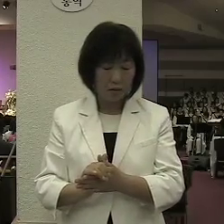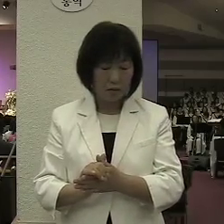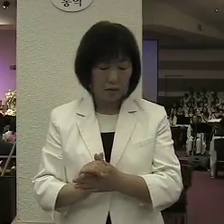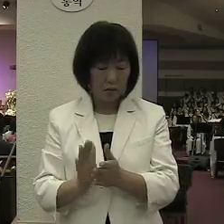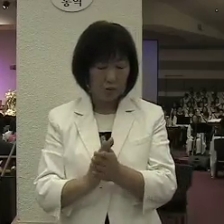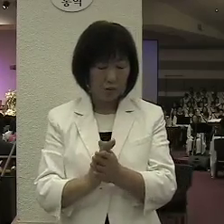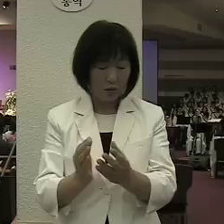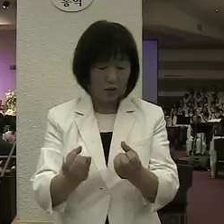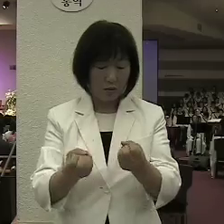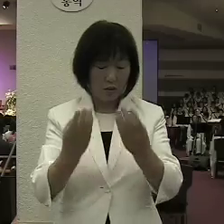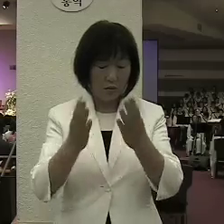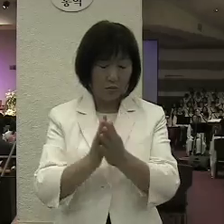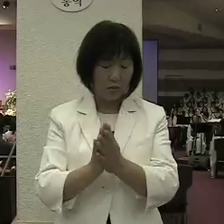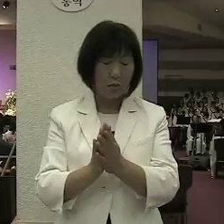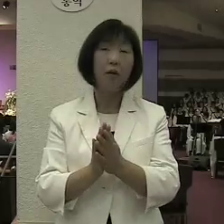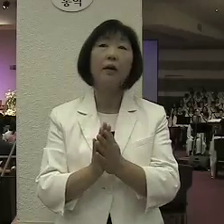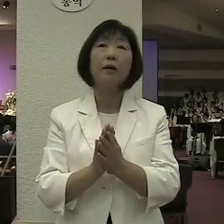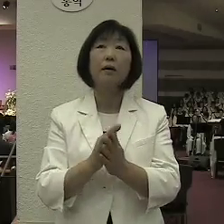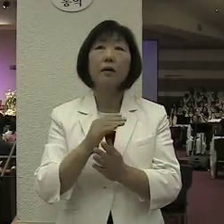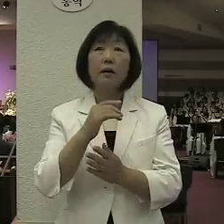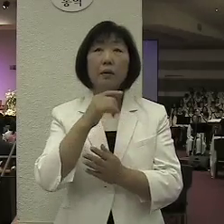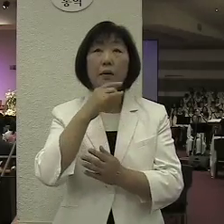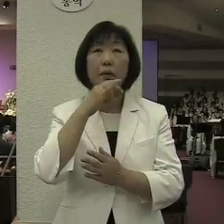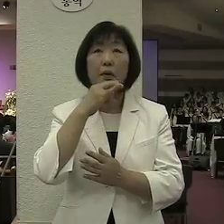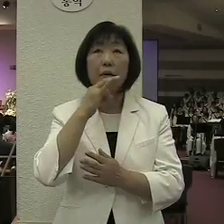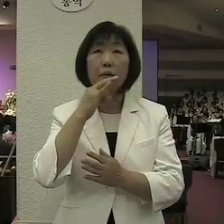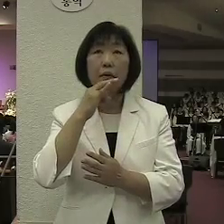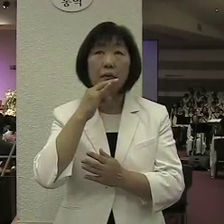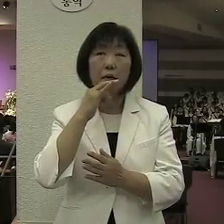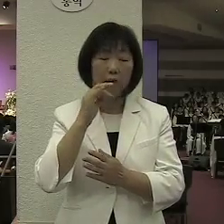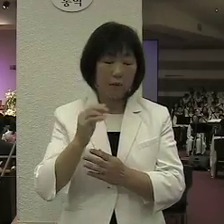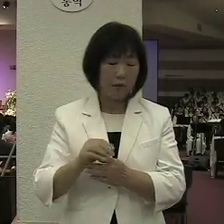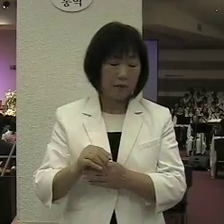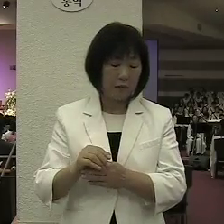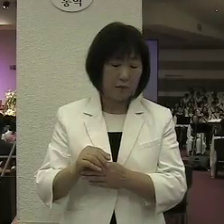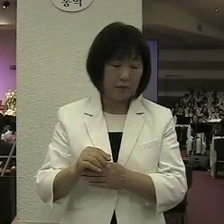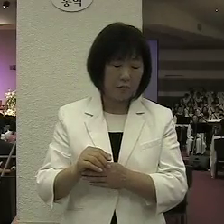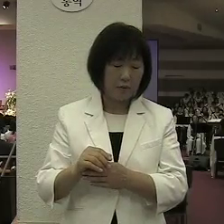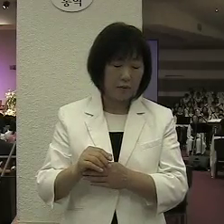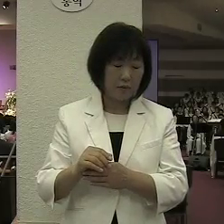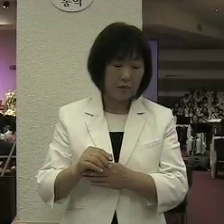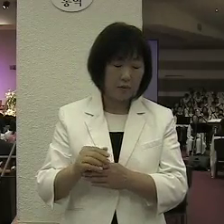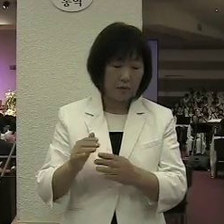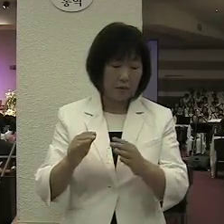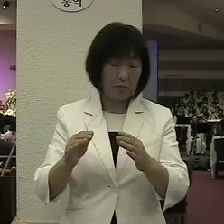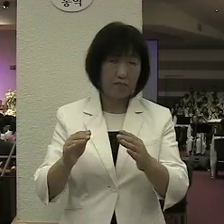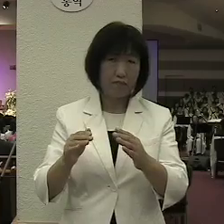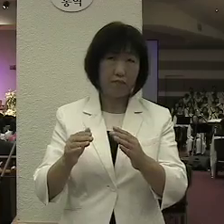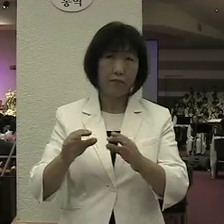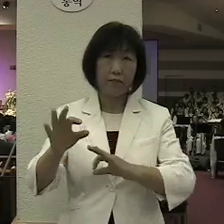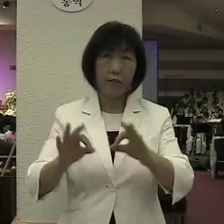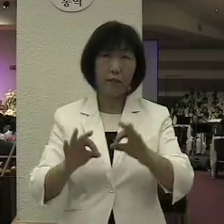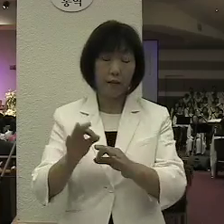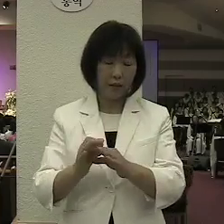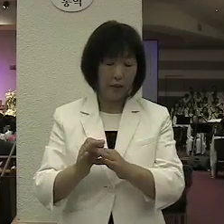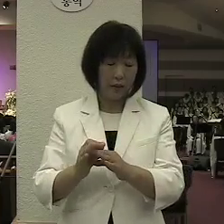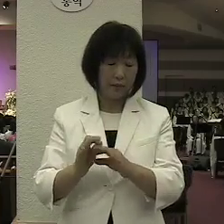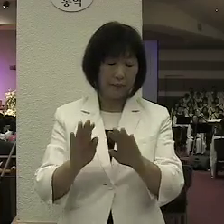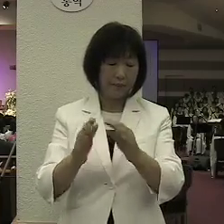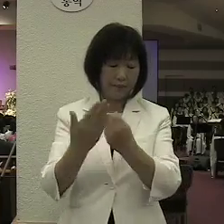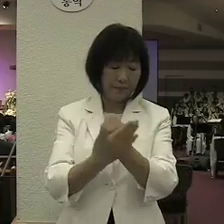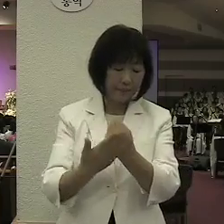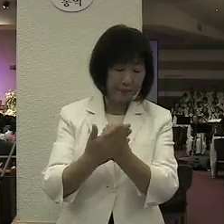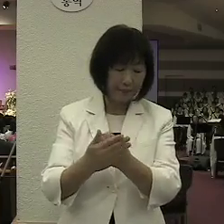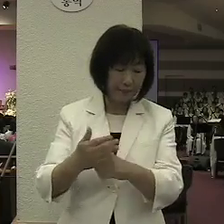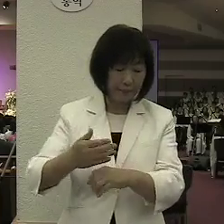물품들을 기전플라자 앞에 모아주시면 저희가 보내드리도록 하겠습니다. 이번 주 토요일 날 오후 2시부터